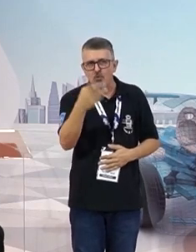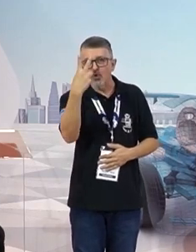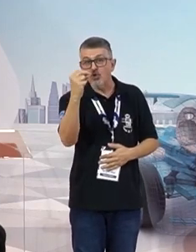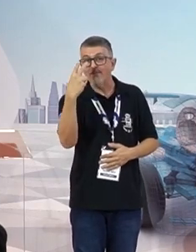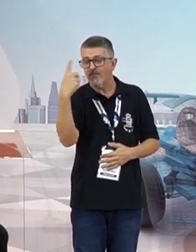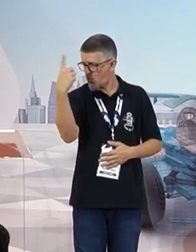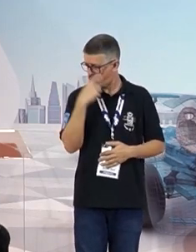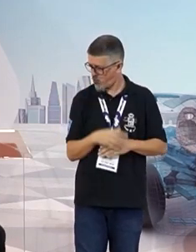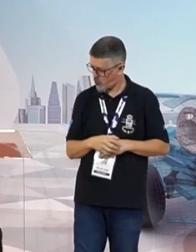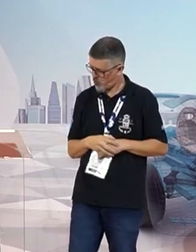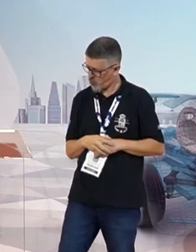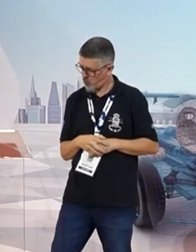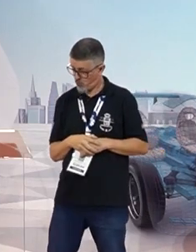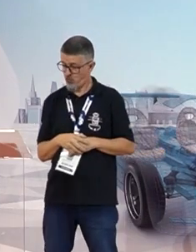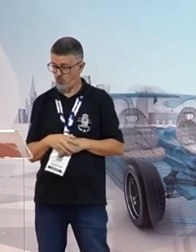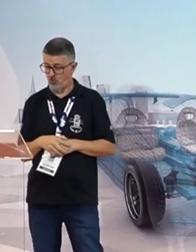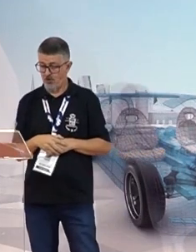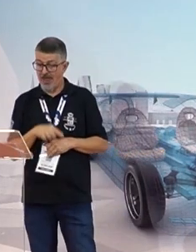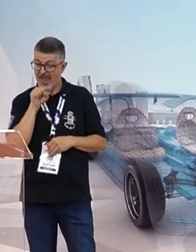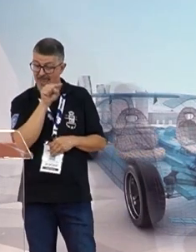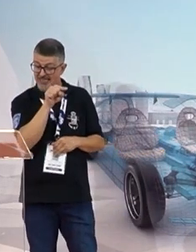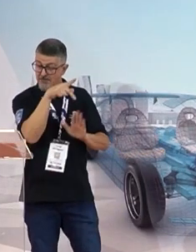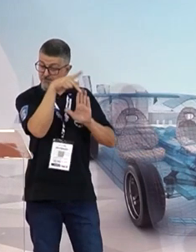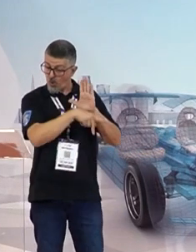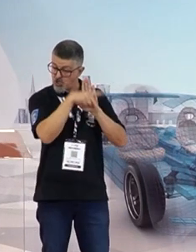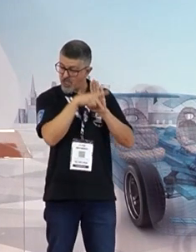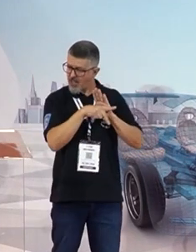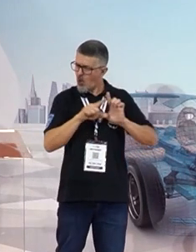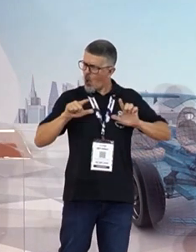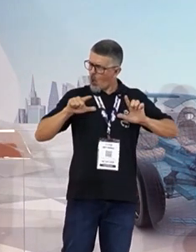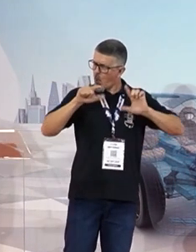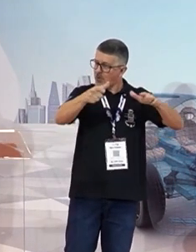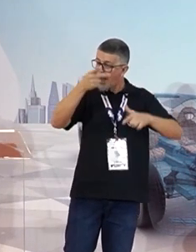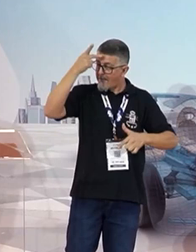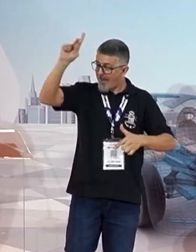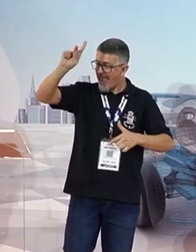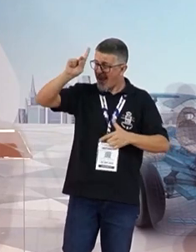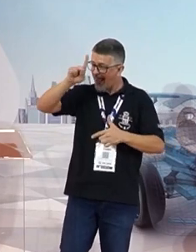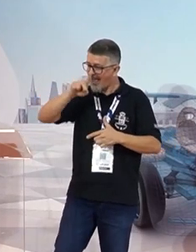de 2021. esse projeto de luta